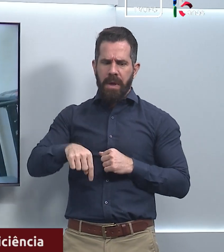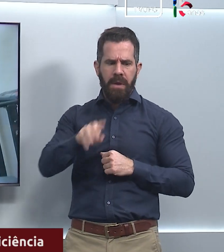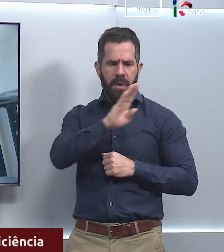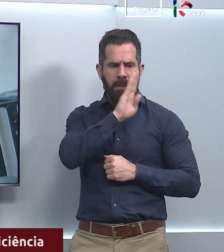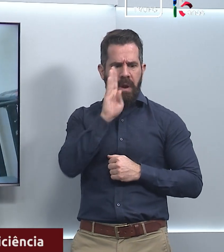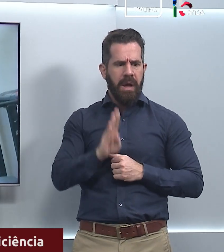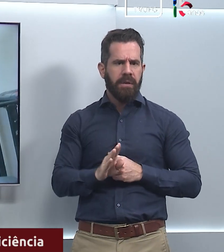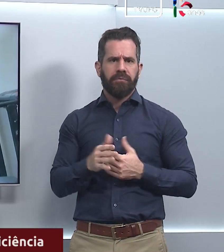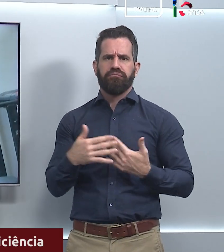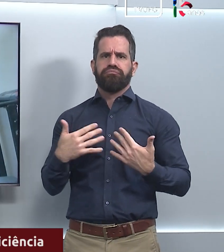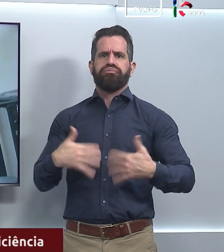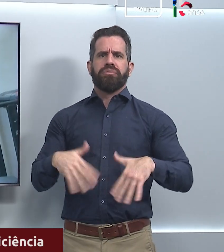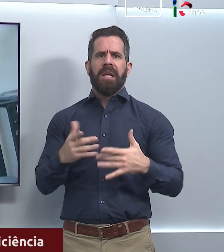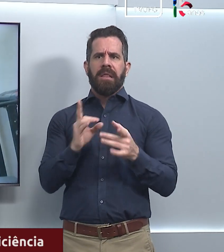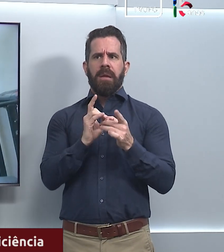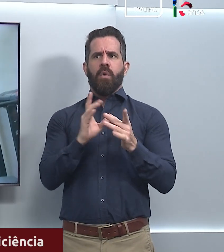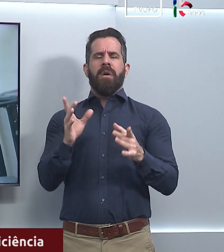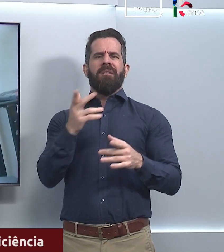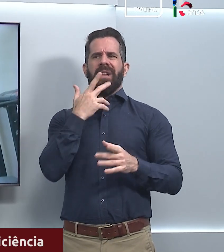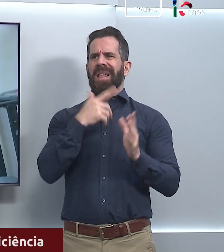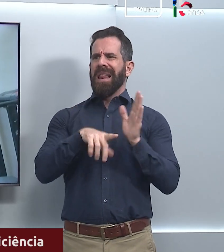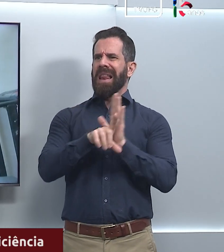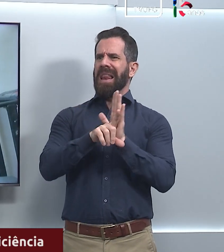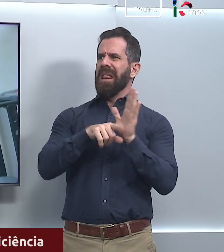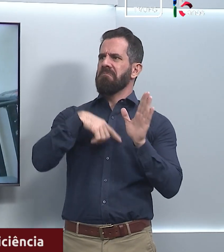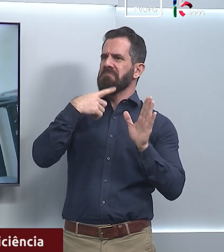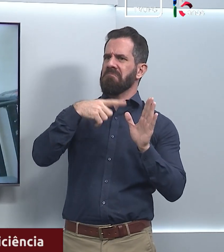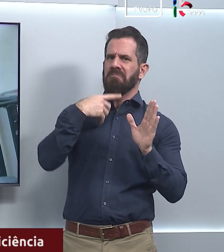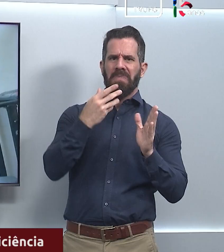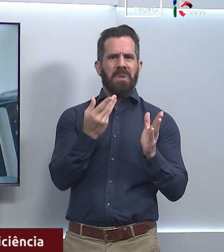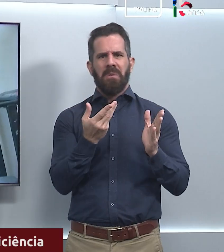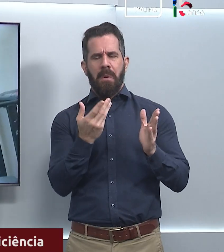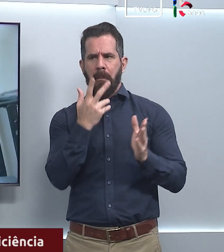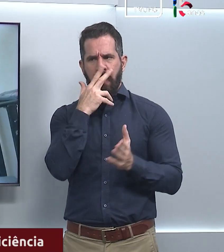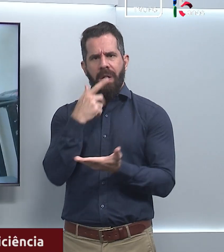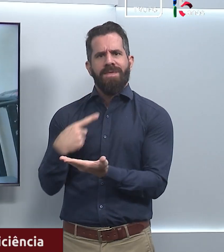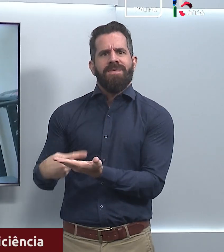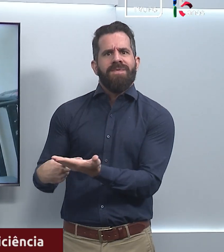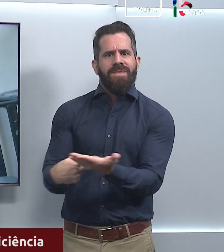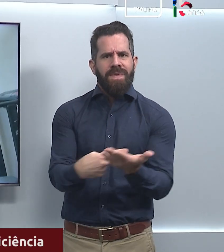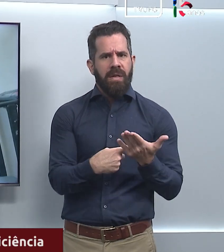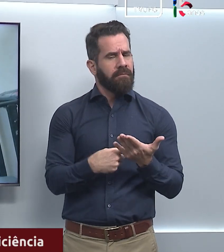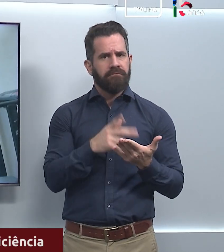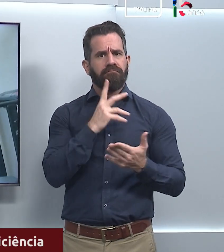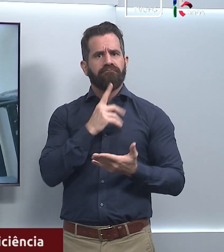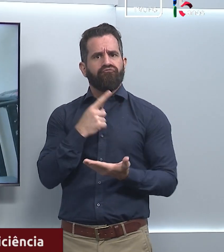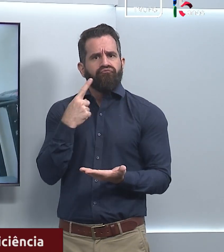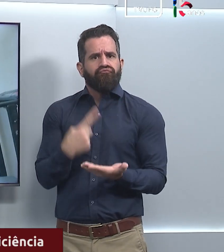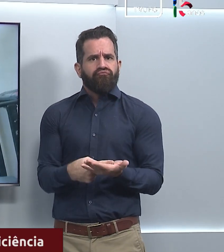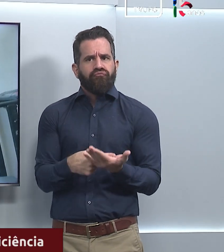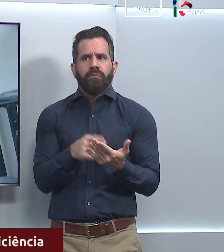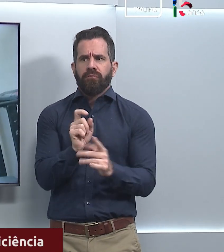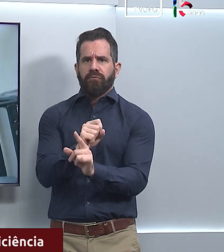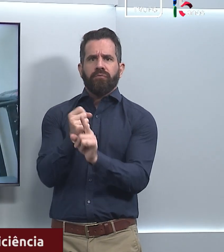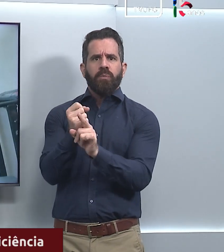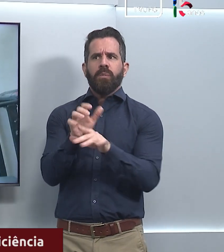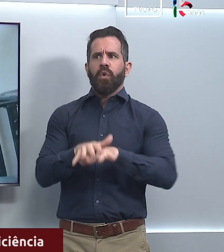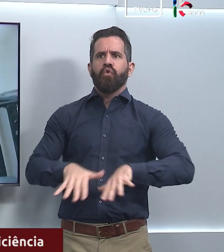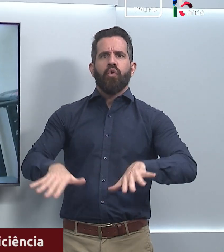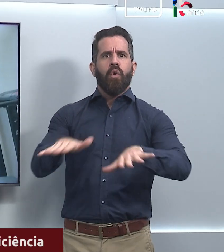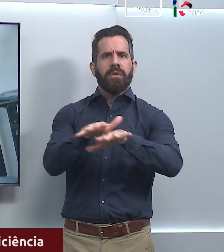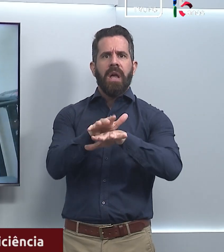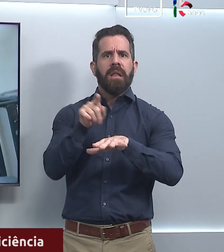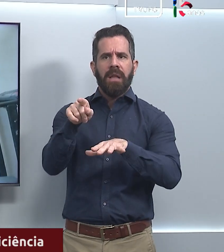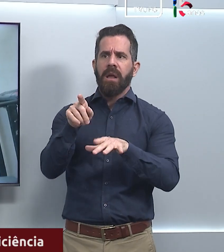soberano, a gente diz essa lei não pegou, né? É um grande combinado que nós fizemos com a sociedade, as pessoas com deficiência,